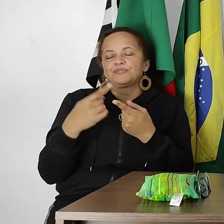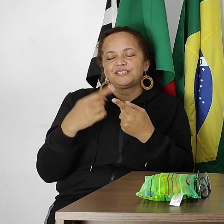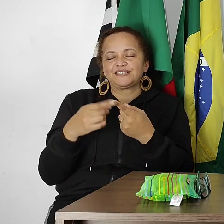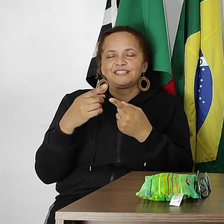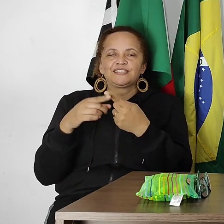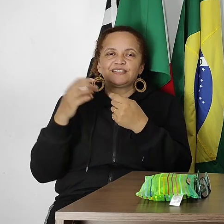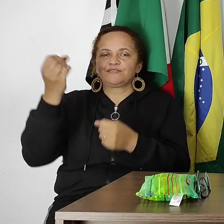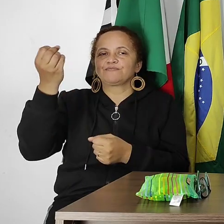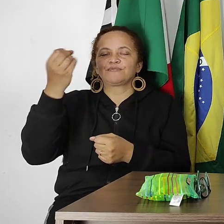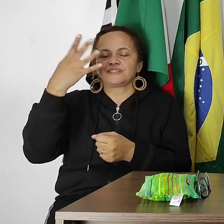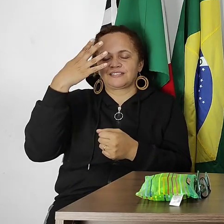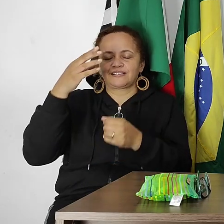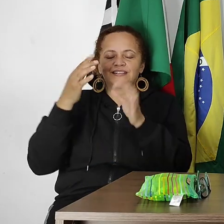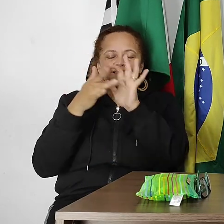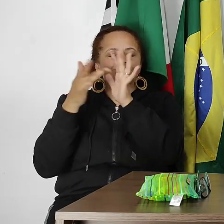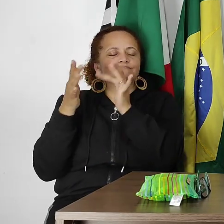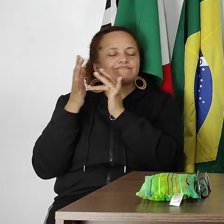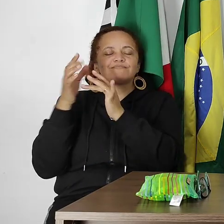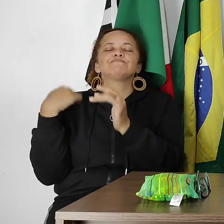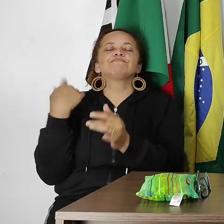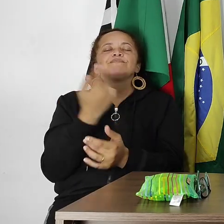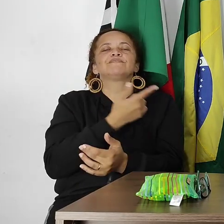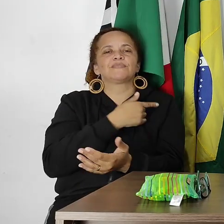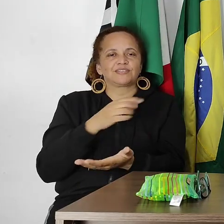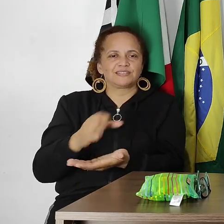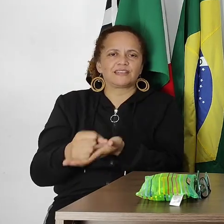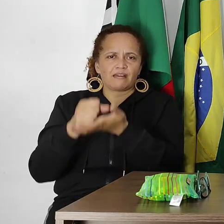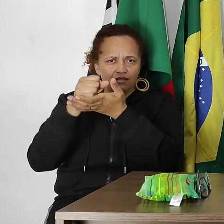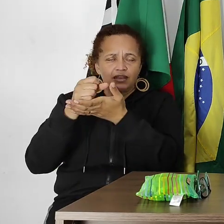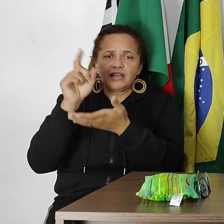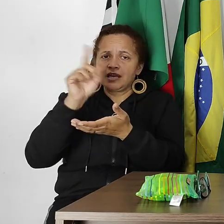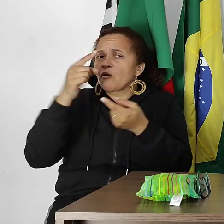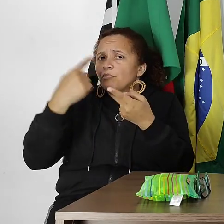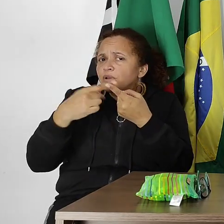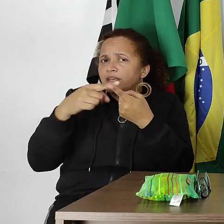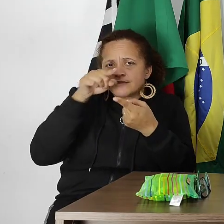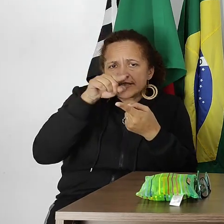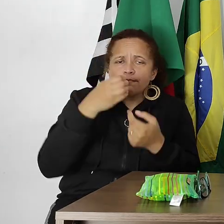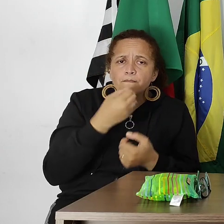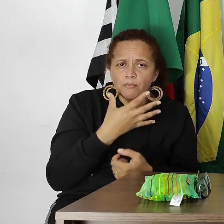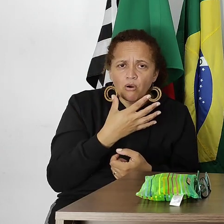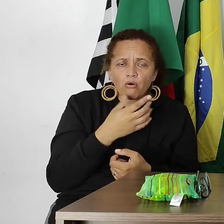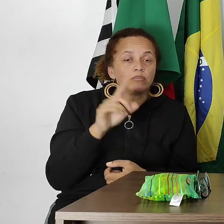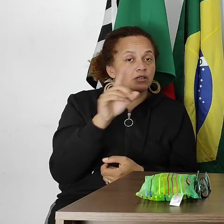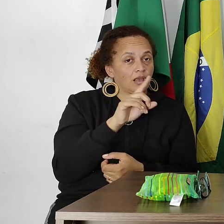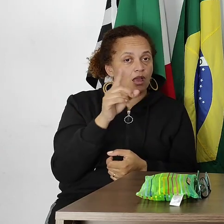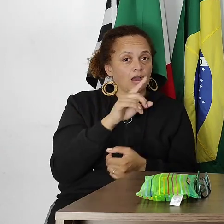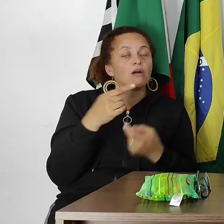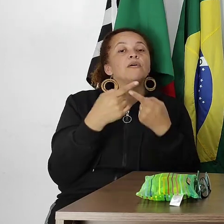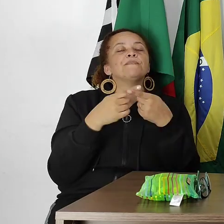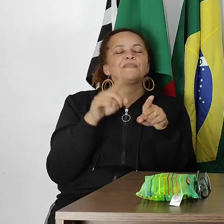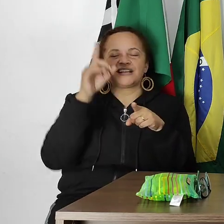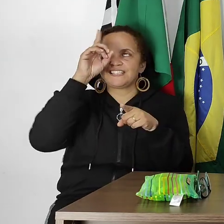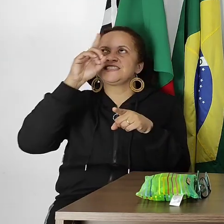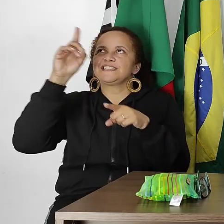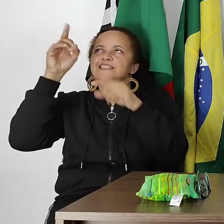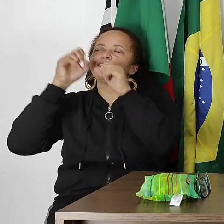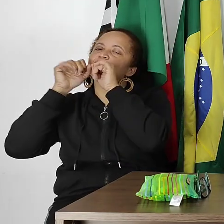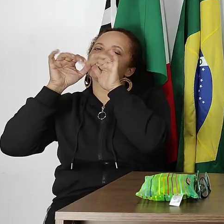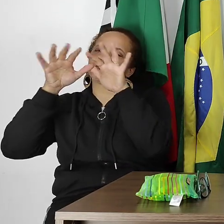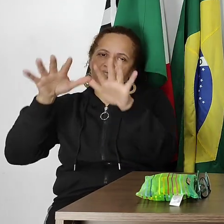graça sois salvos por meio da fé. Isto não vem de vós, é dom de Deus. Não vem das obras, para que ninguém se glorie.